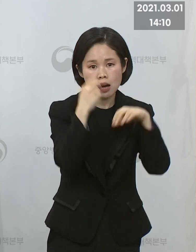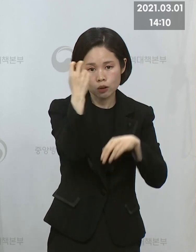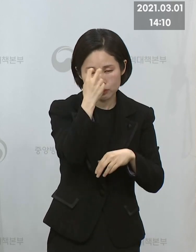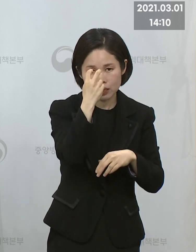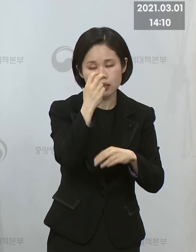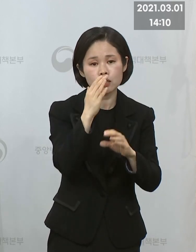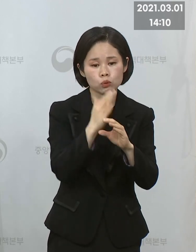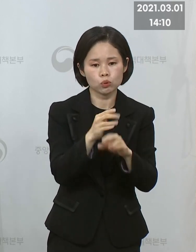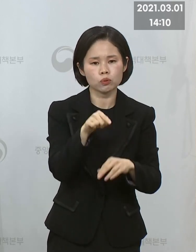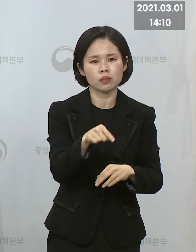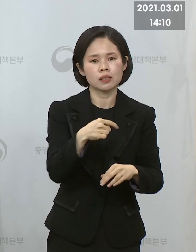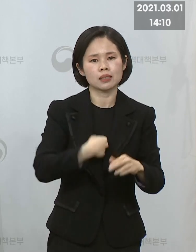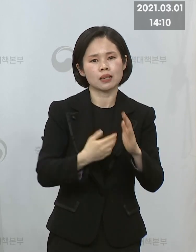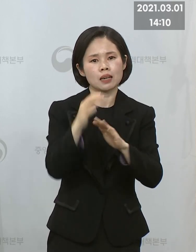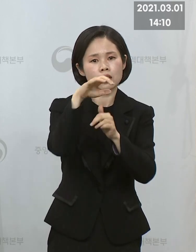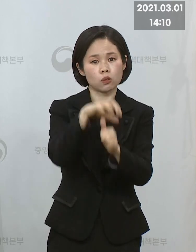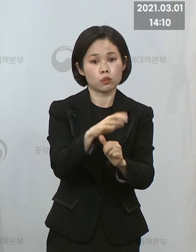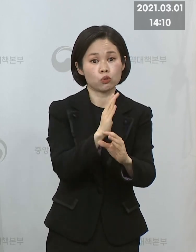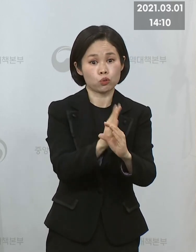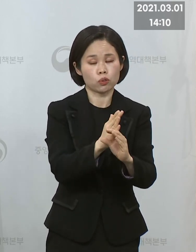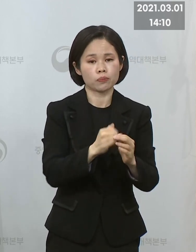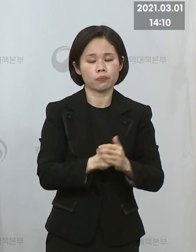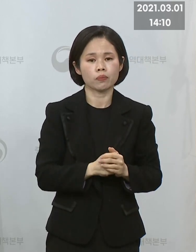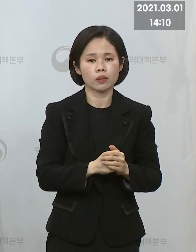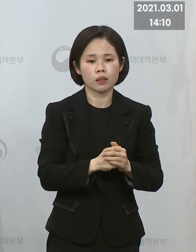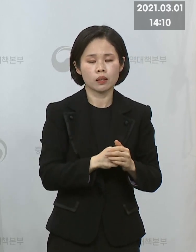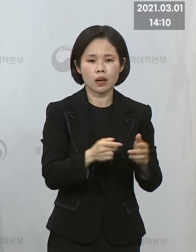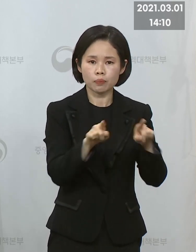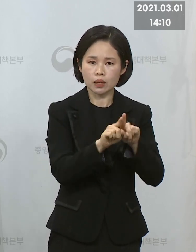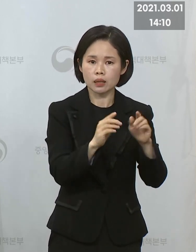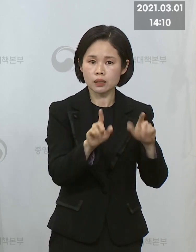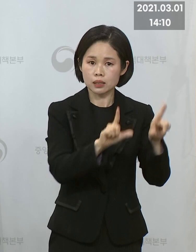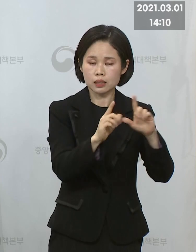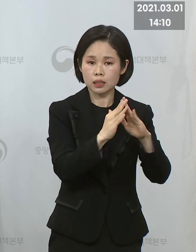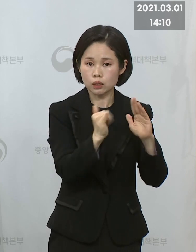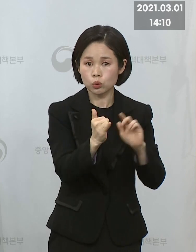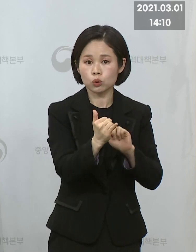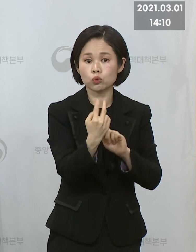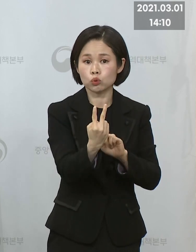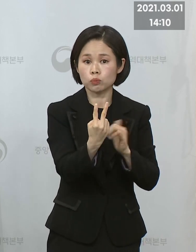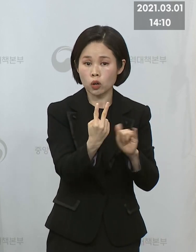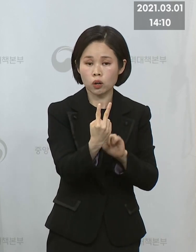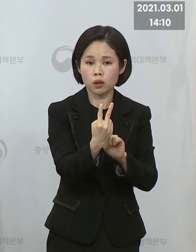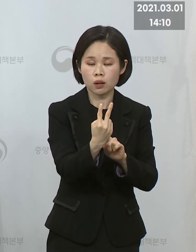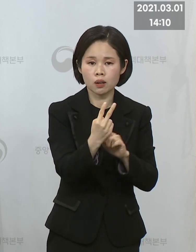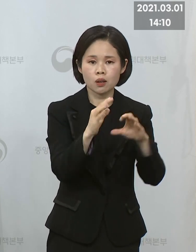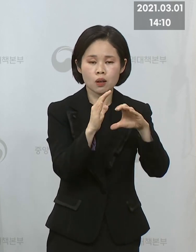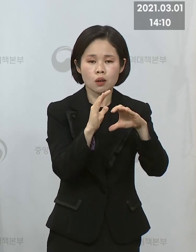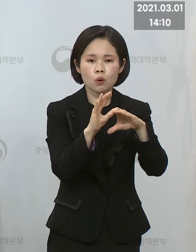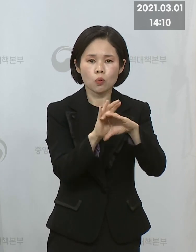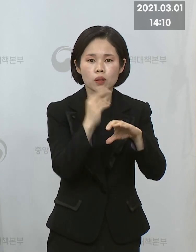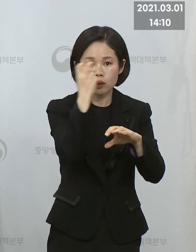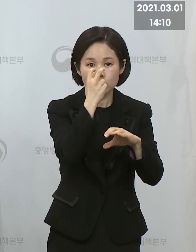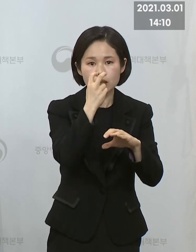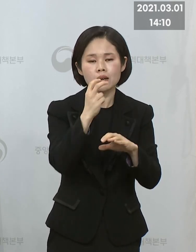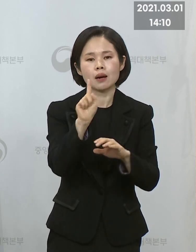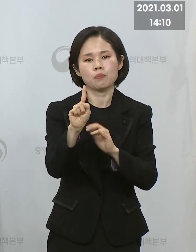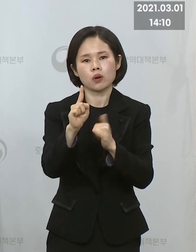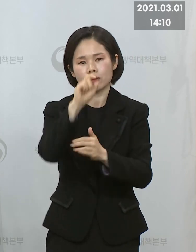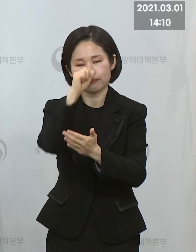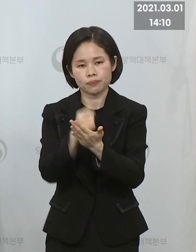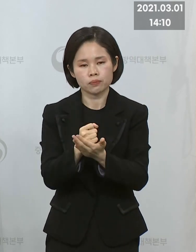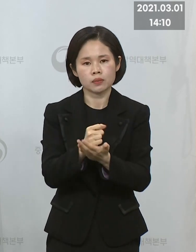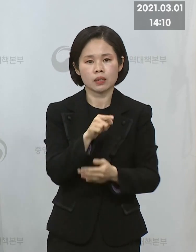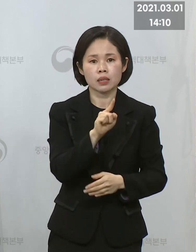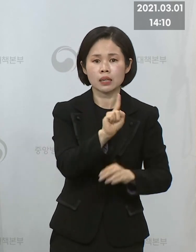조치를 하고 있는 상황입니다. 동거가족 2명에 대한 코로나19 검사 결과 1명은 음성으로 확인되었고